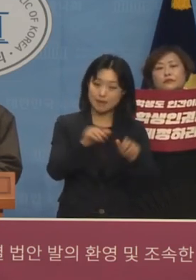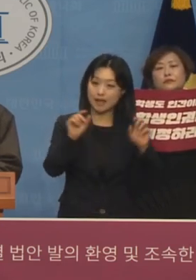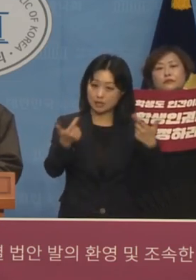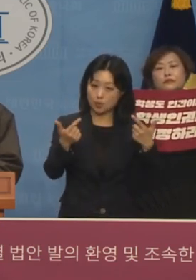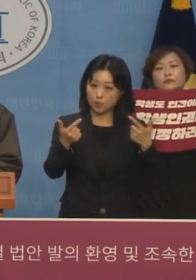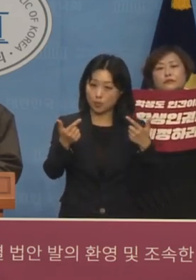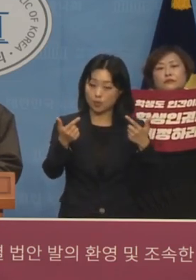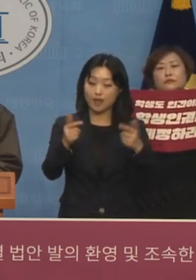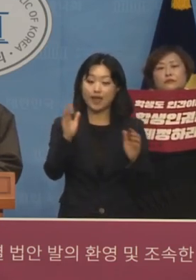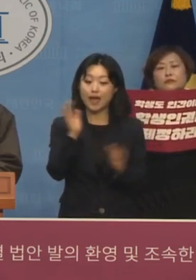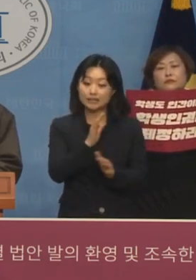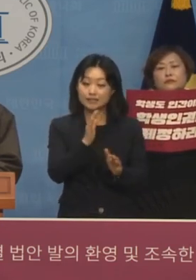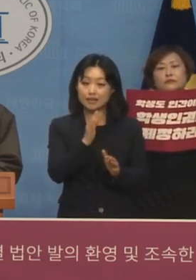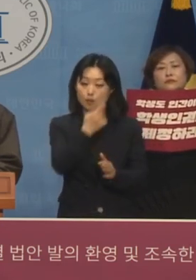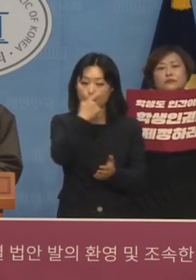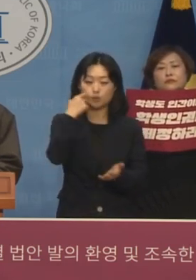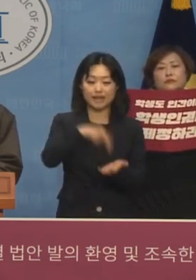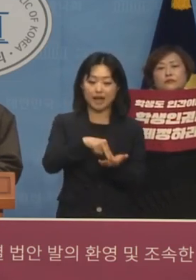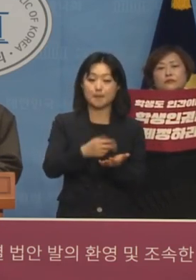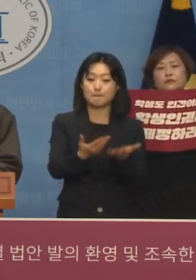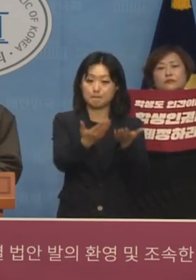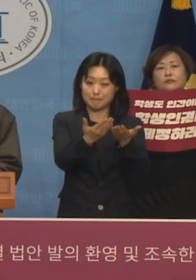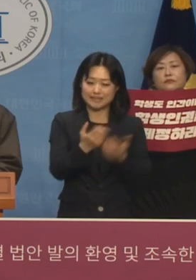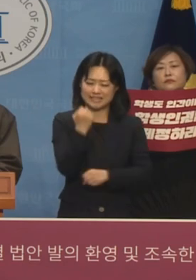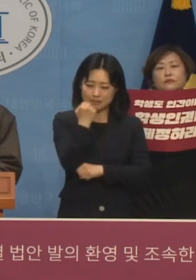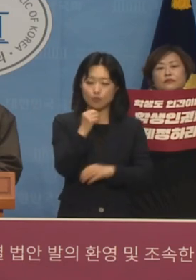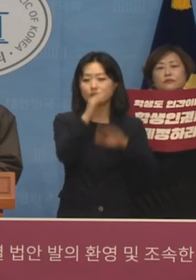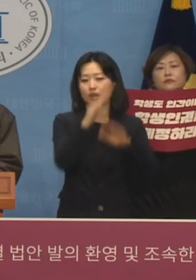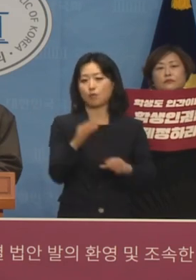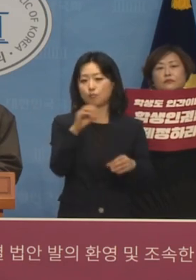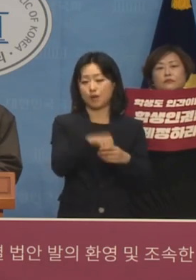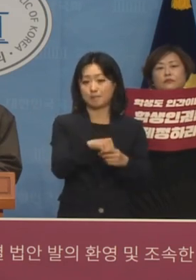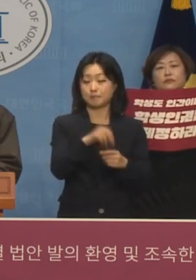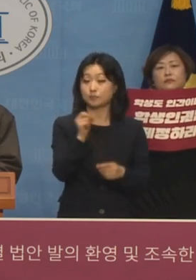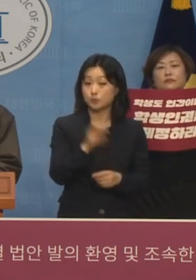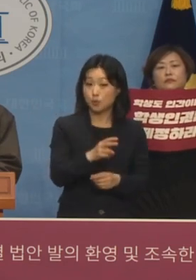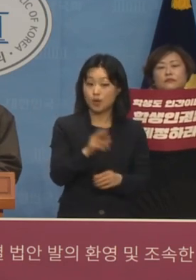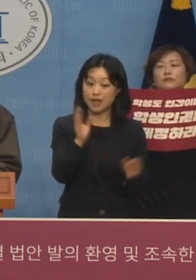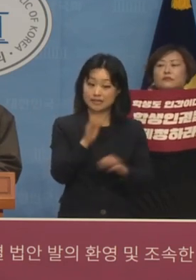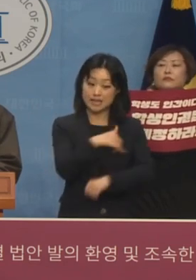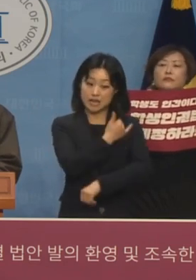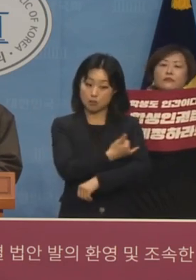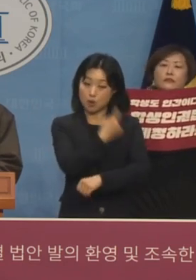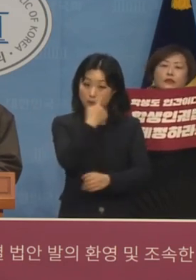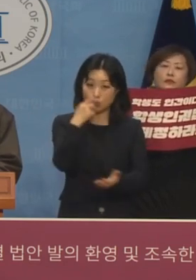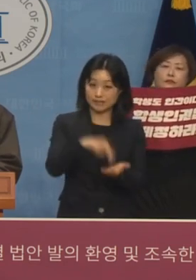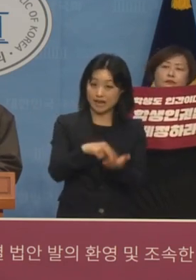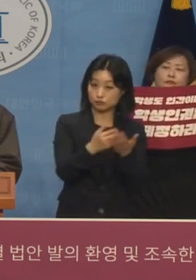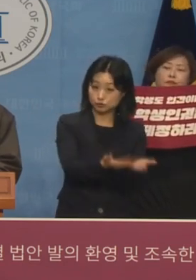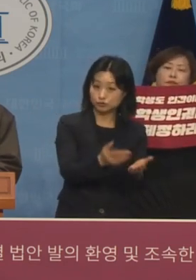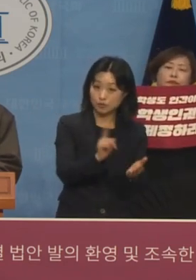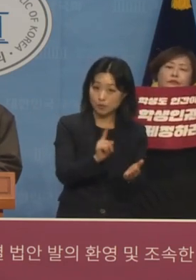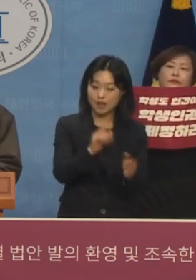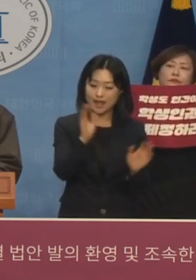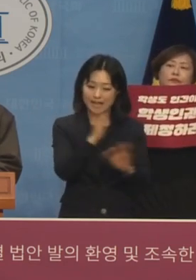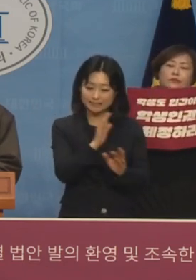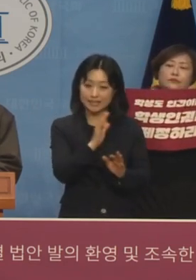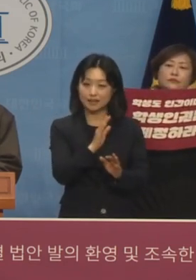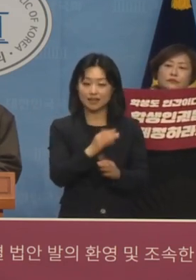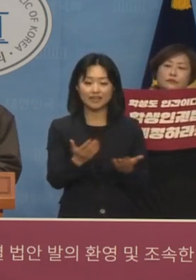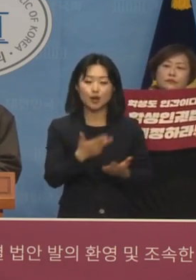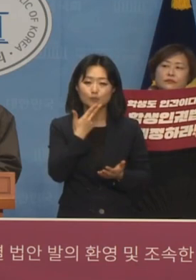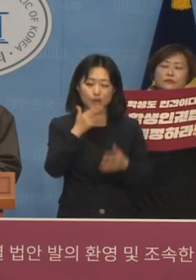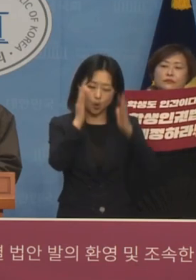아니라 학생이라면 보장받아야 할 기본적인 내용만을 담고 있습니다. 또한 이러한 학생인권의 보장은 단순히 학생을 아무 일하지